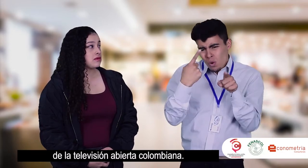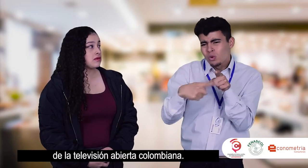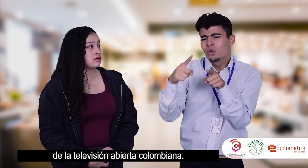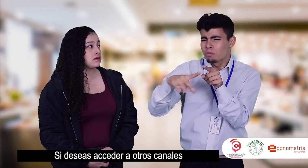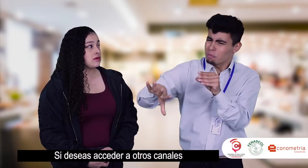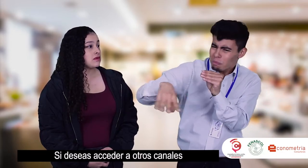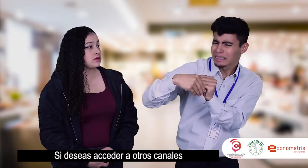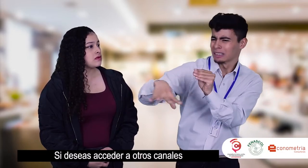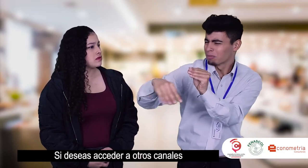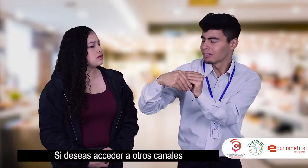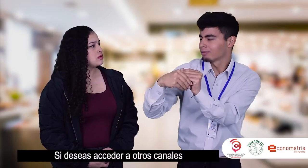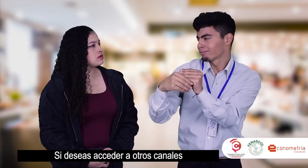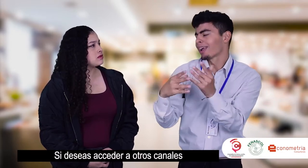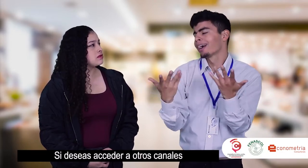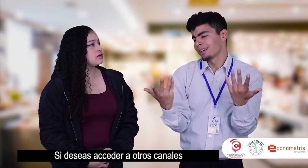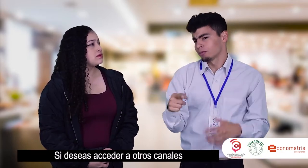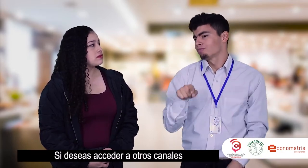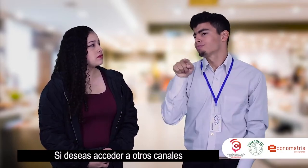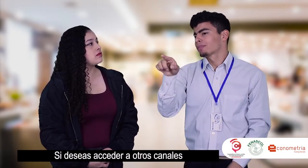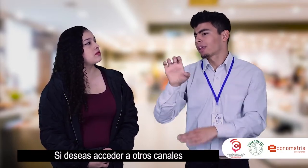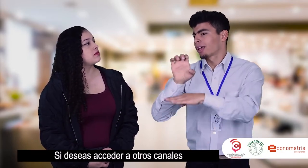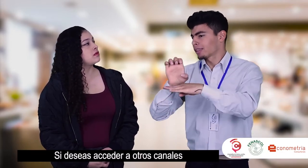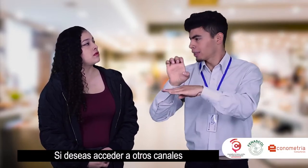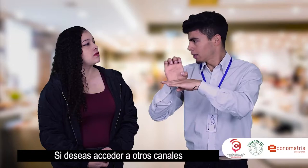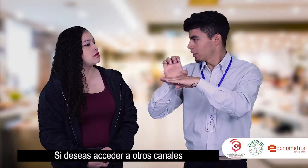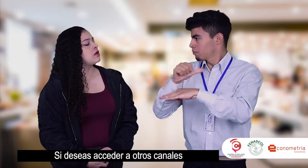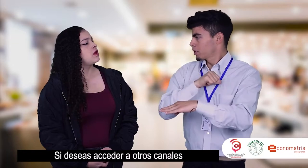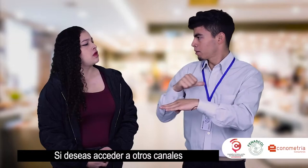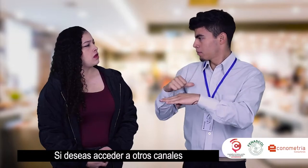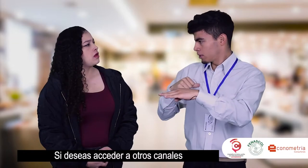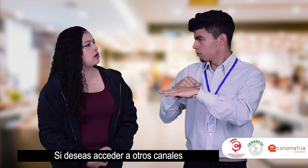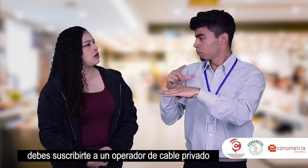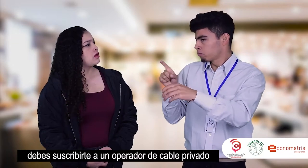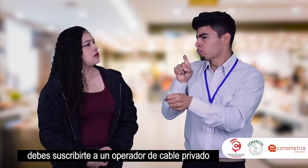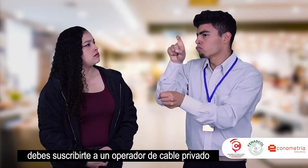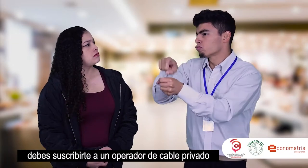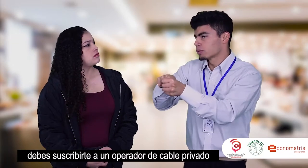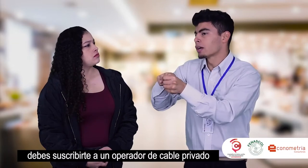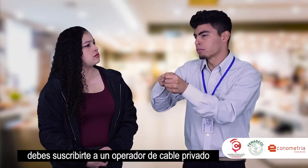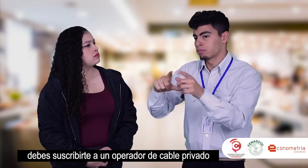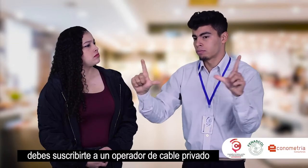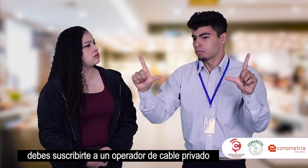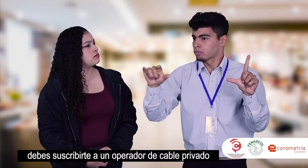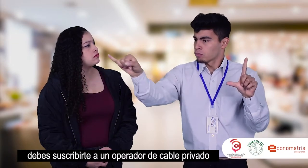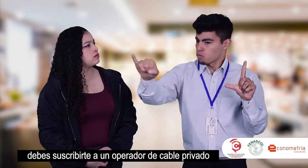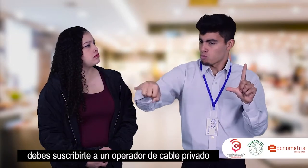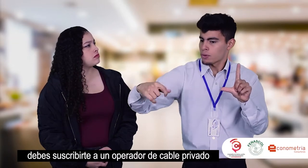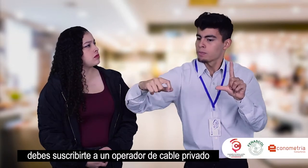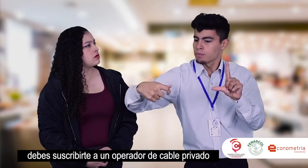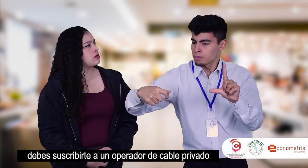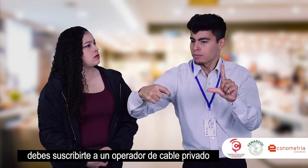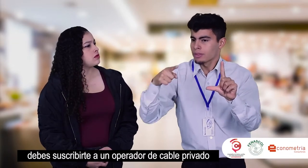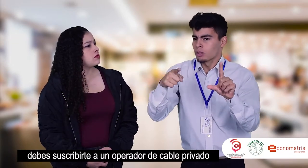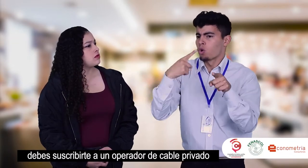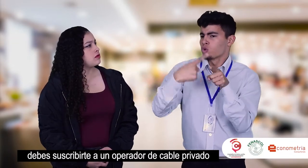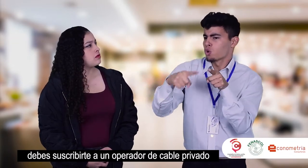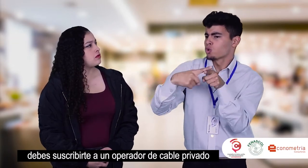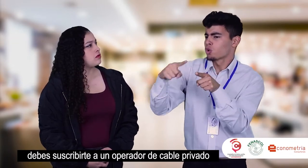Si deseas acceder a otros canales, debes suscribirte a un operador de cable privado